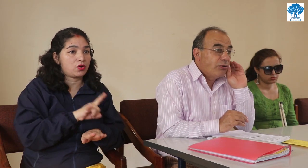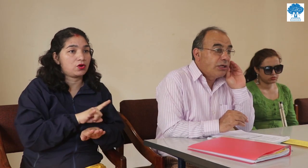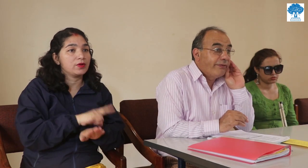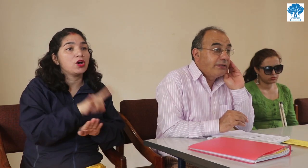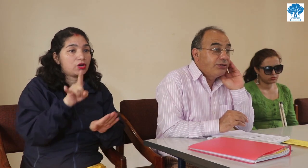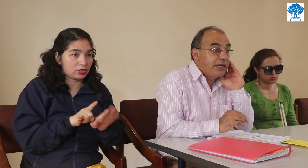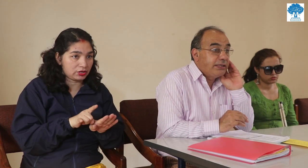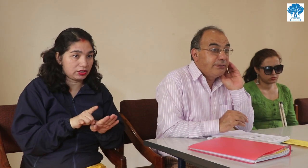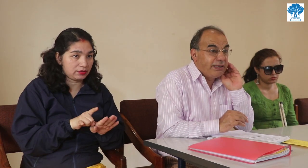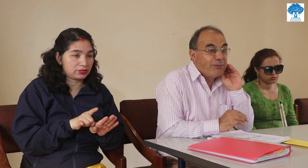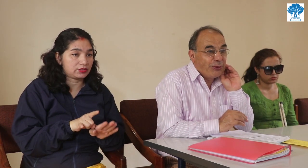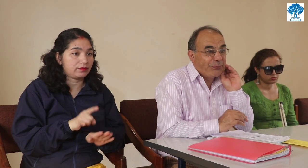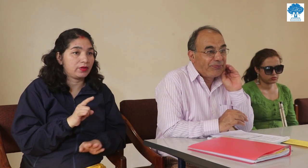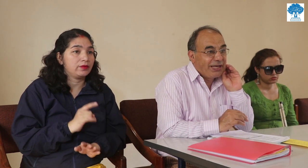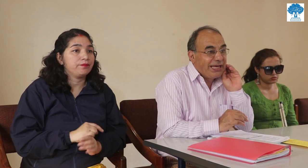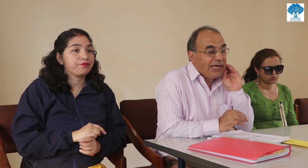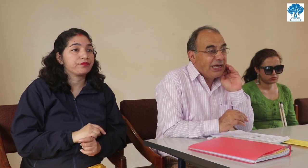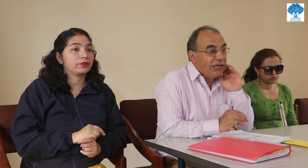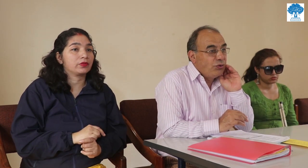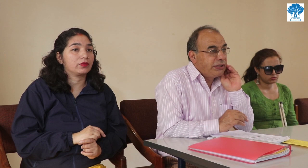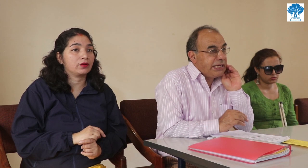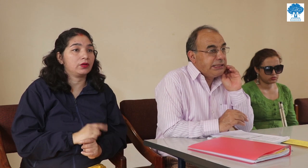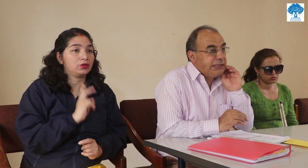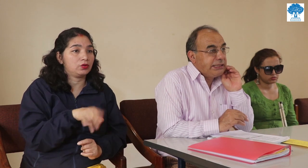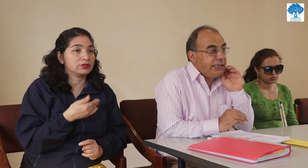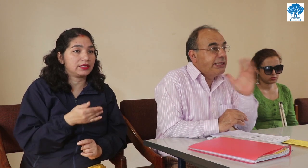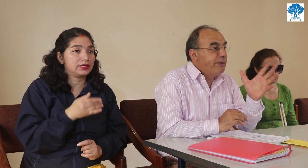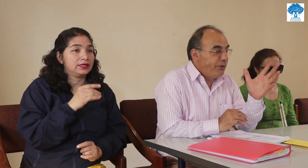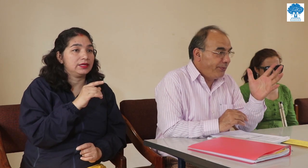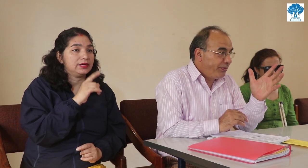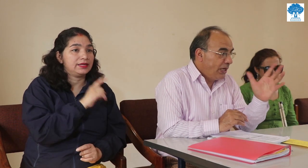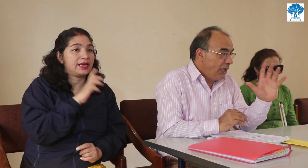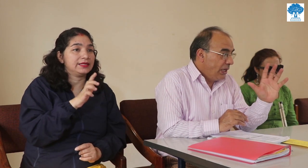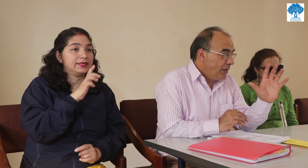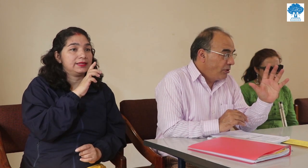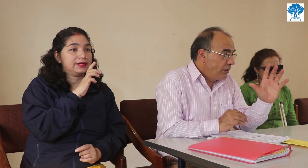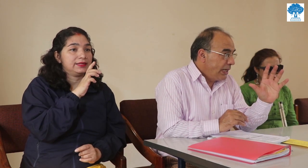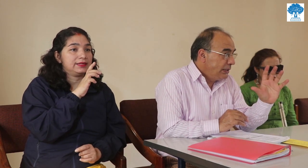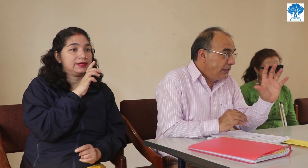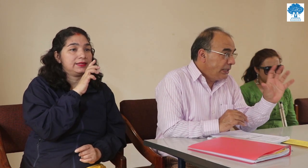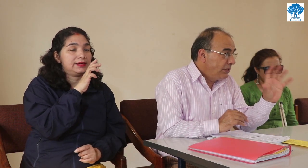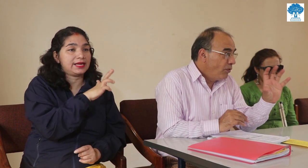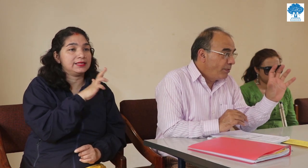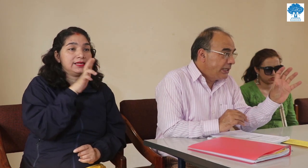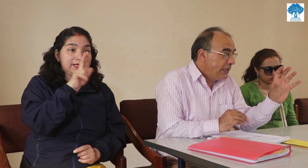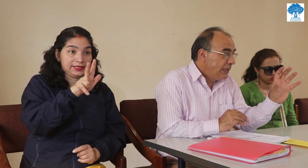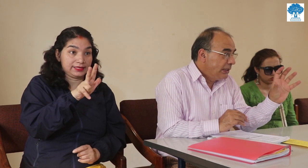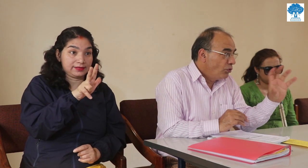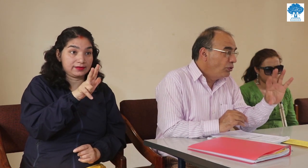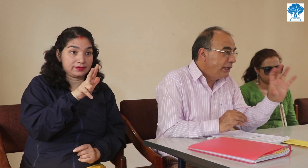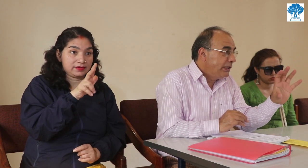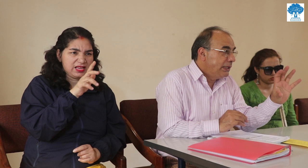हामीले रिप्रोडक्टिभ हेल्थ स्ट्राटेजी भन्ने पढ्यौँ यो चाहिँ 1998 भयो अब 1994